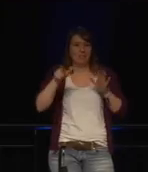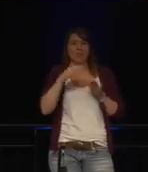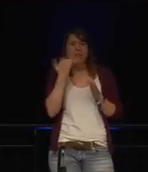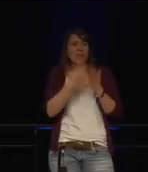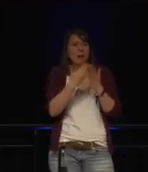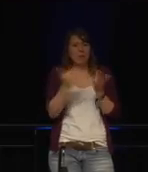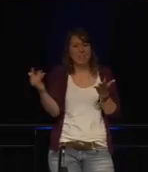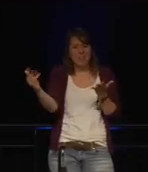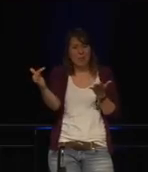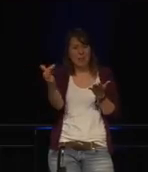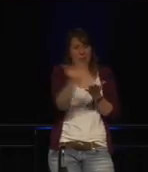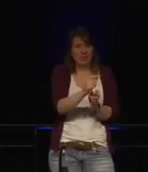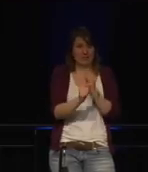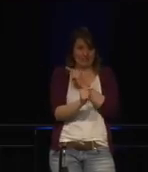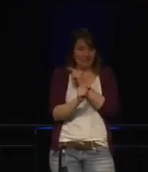de los ejemplos que he coleccionado en